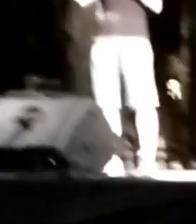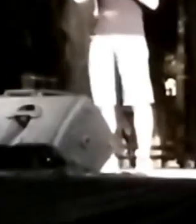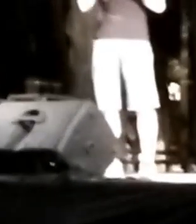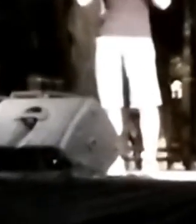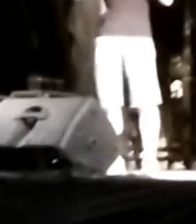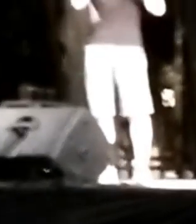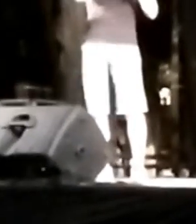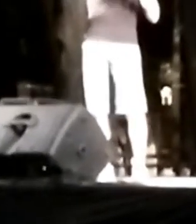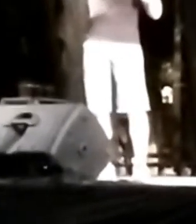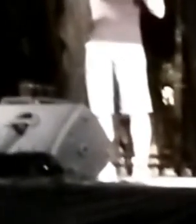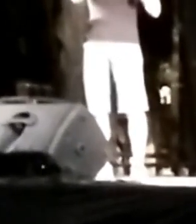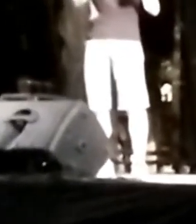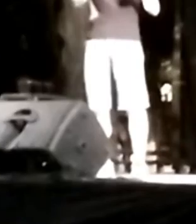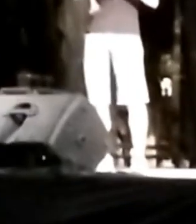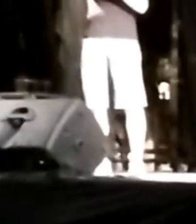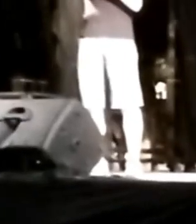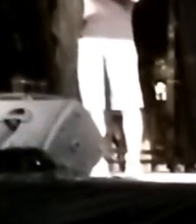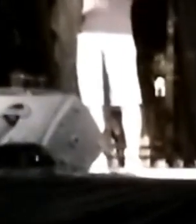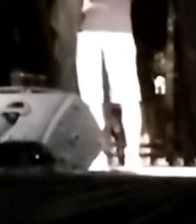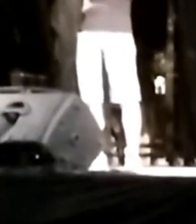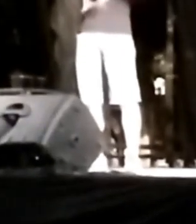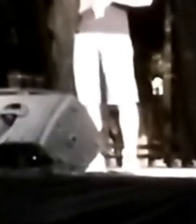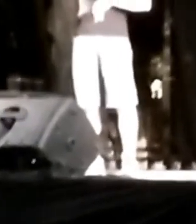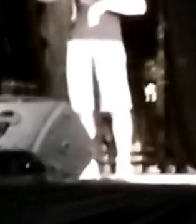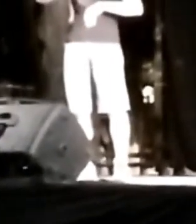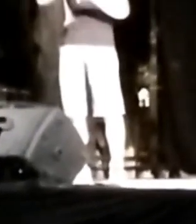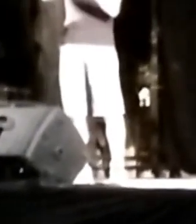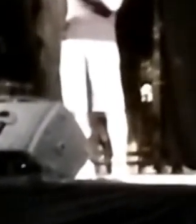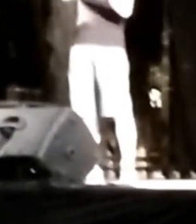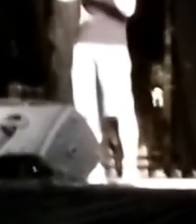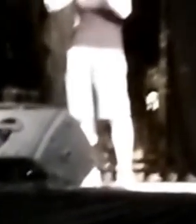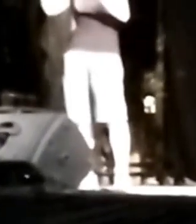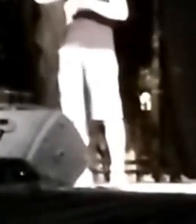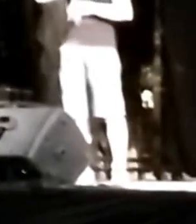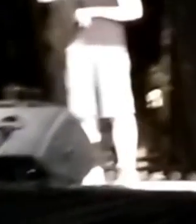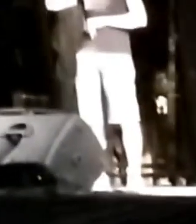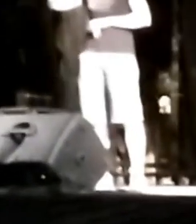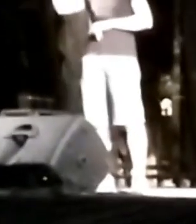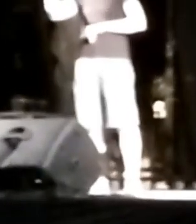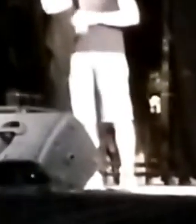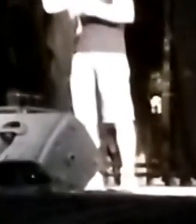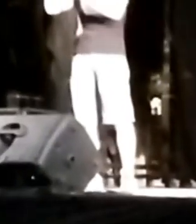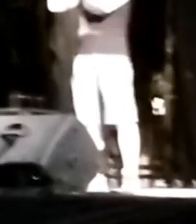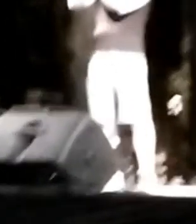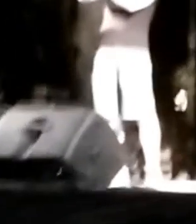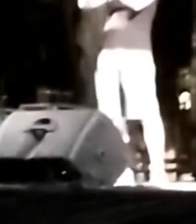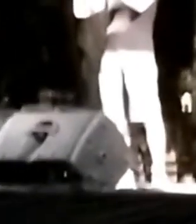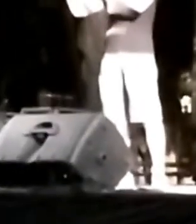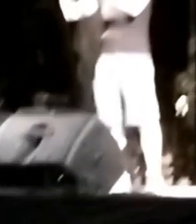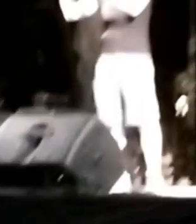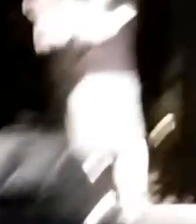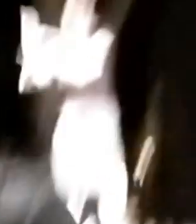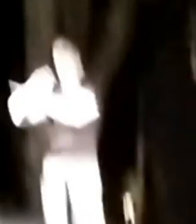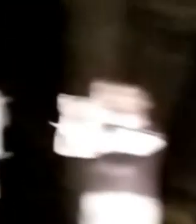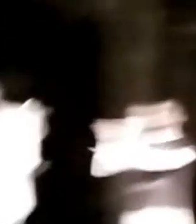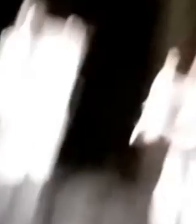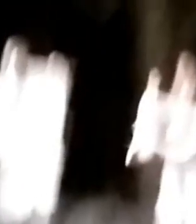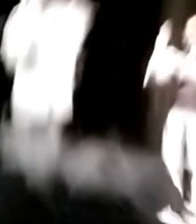passar a ser de Caixa Catalunya, Caixa Catalunya va passar a ser BBVA, BBVA això va passar a ser